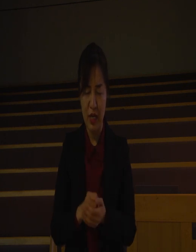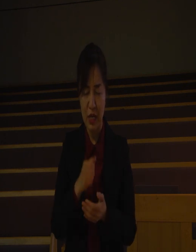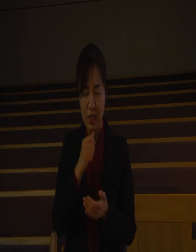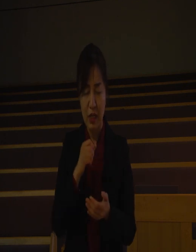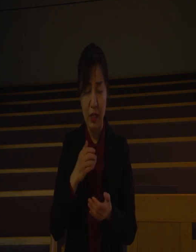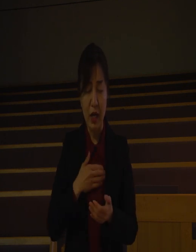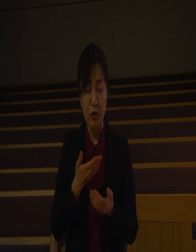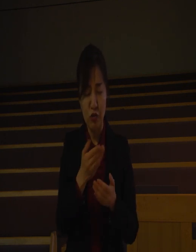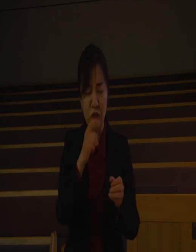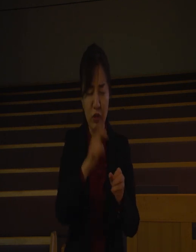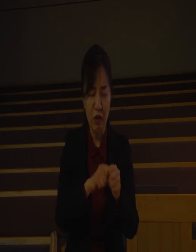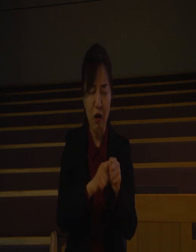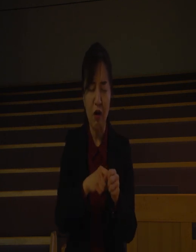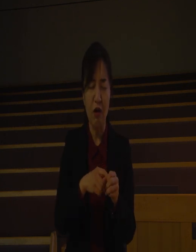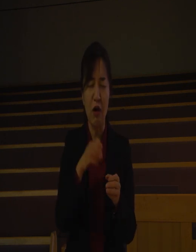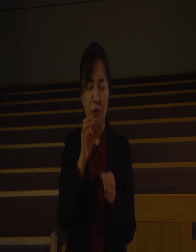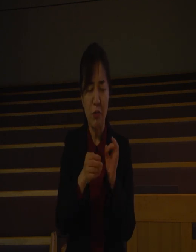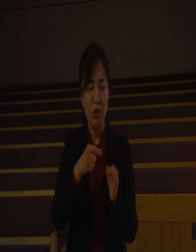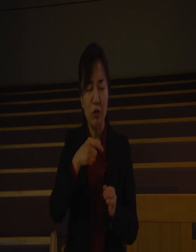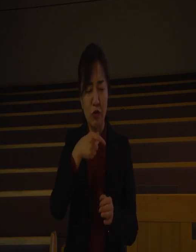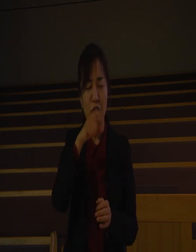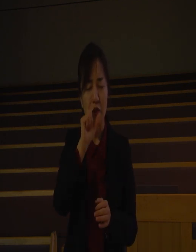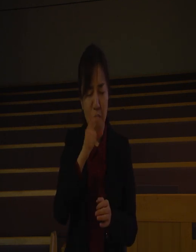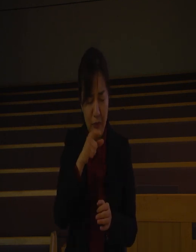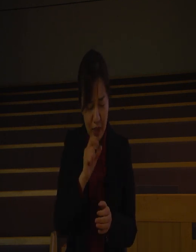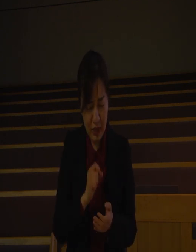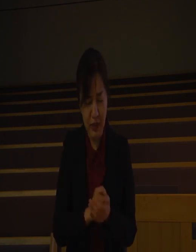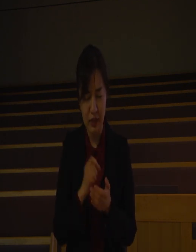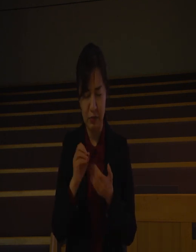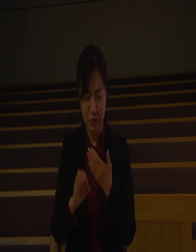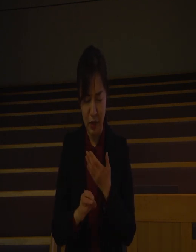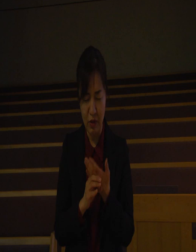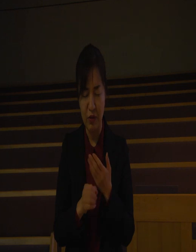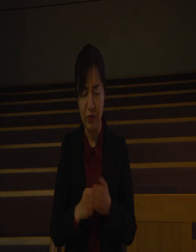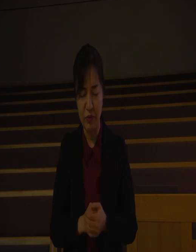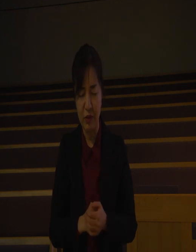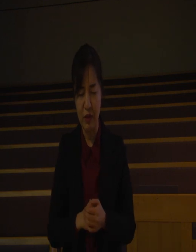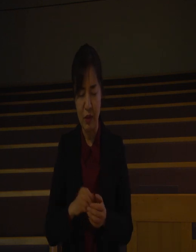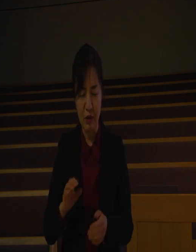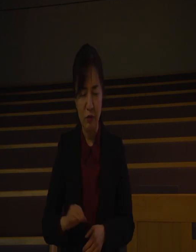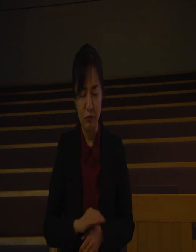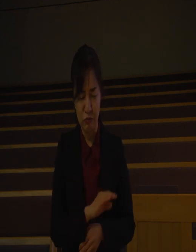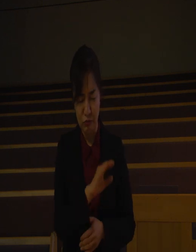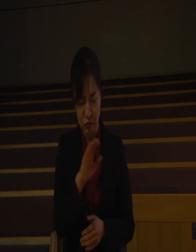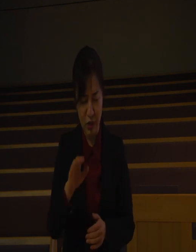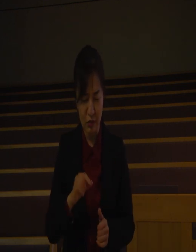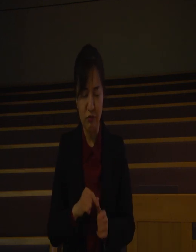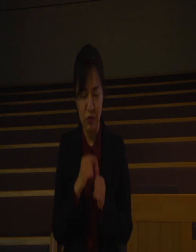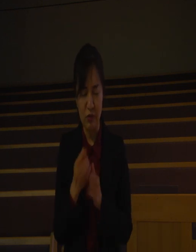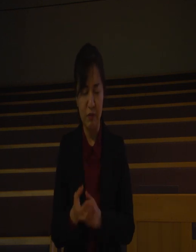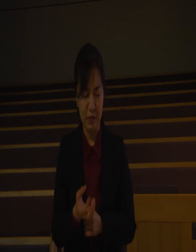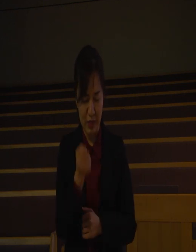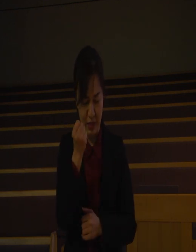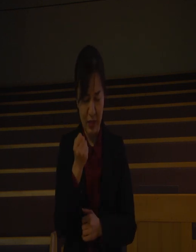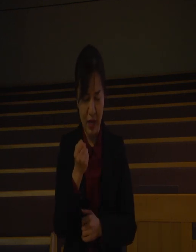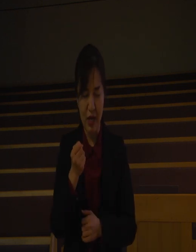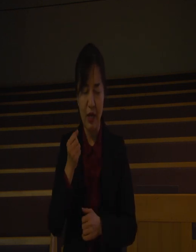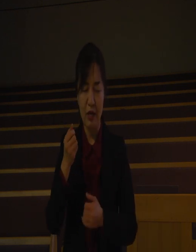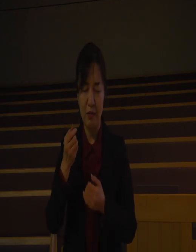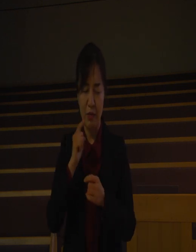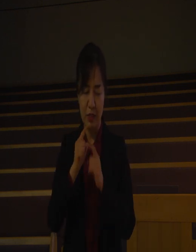떡을 먹고 내가 주는 이 잔을 마심으로 생명의 구원을 얻게 되어진다고 하신 그 주님의 그 놀라운